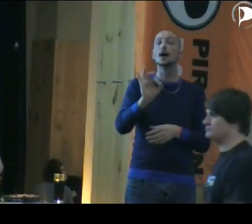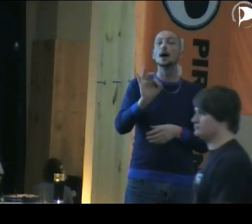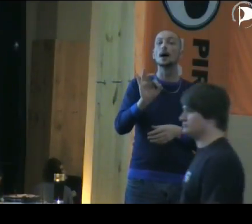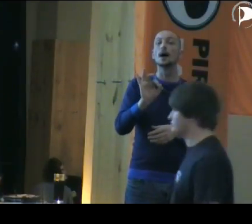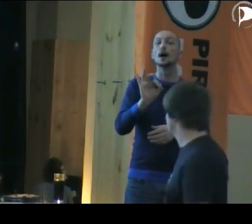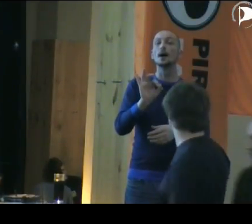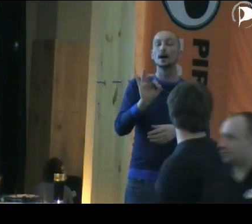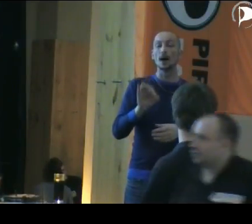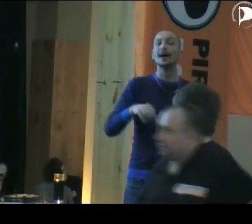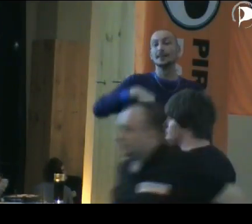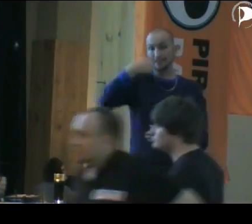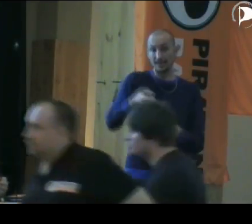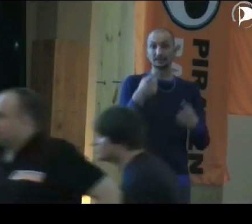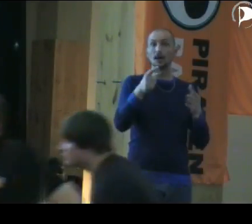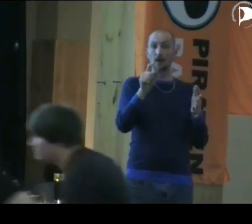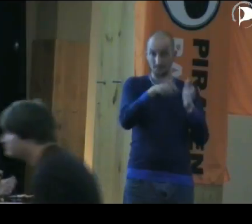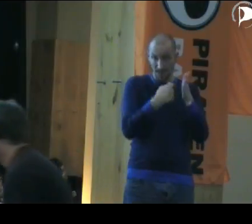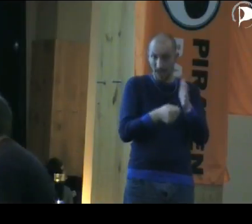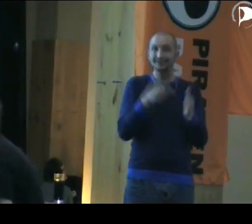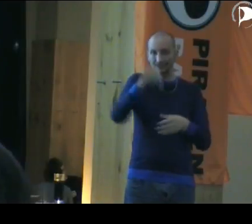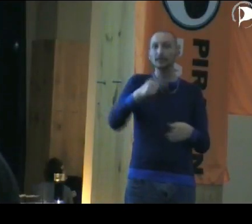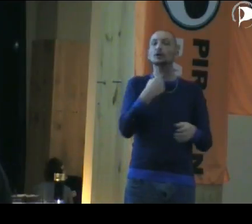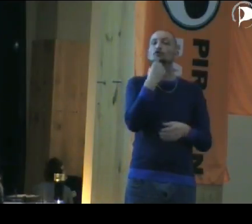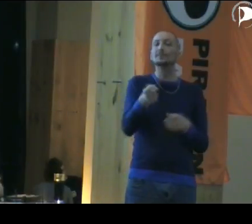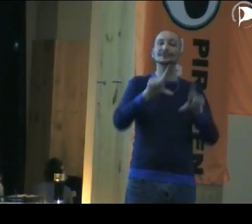entscheidend ist welches das haus geschrieben